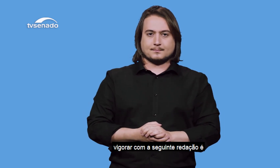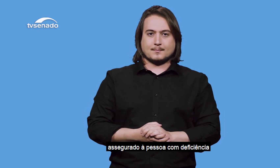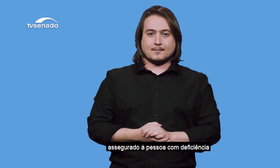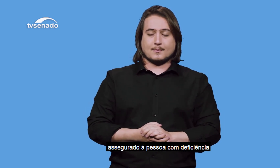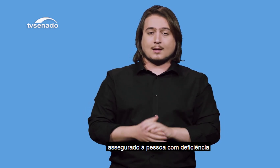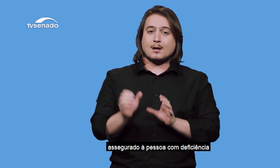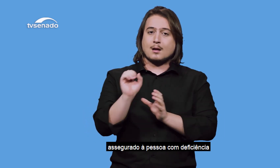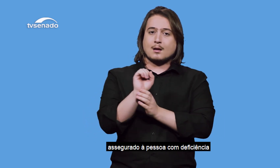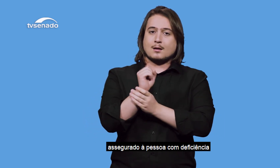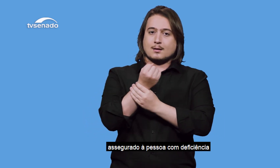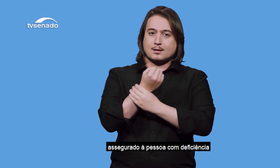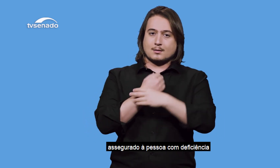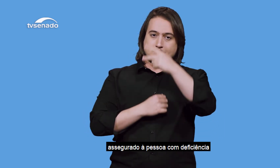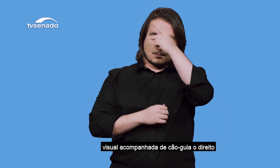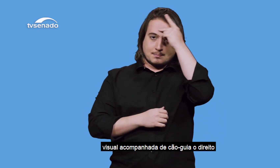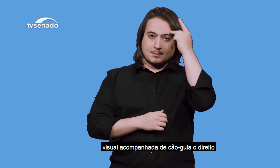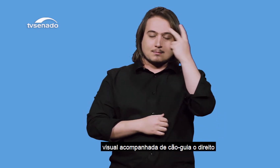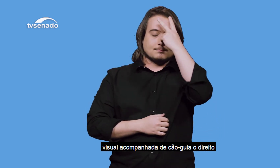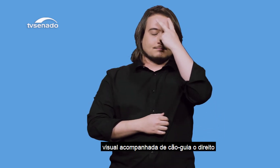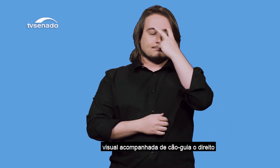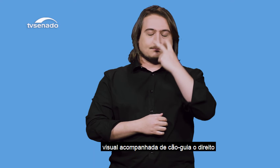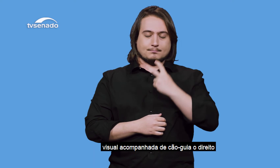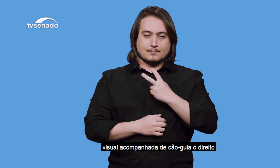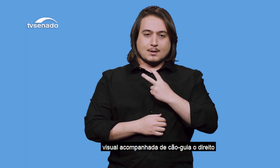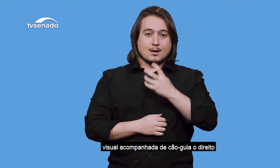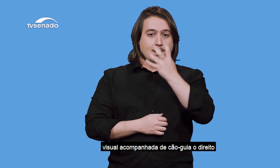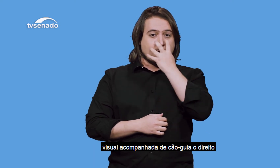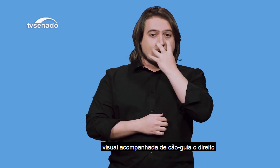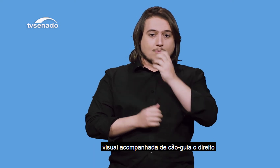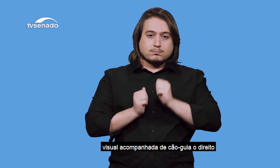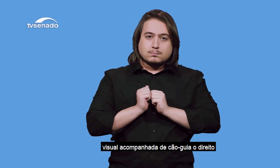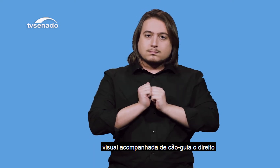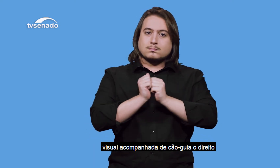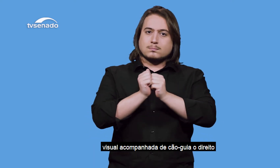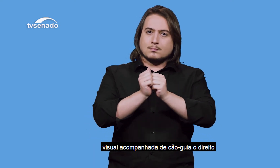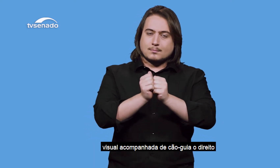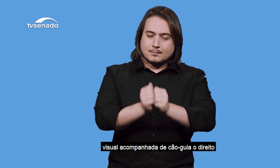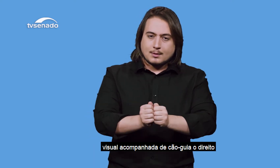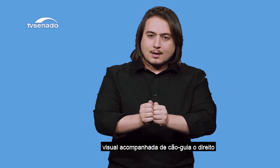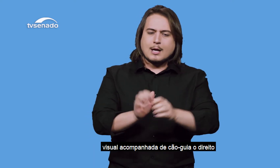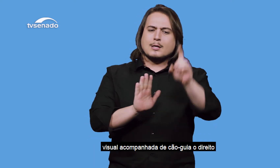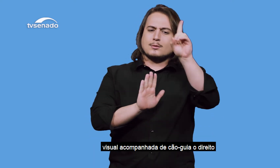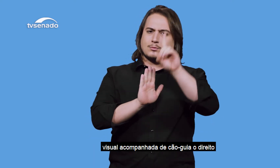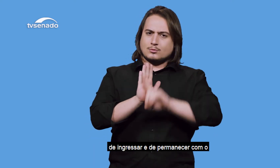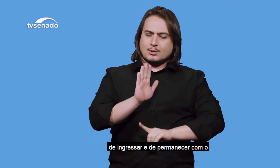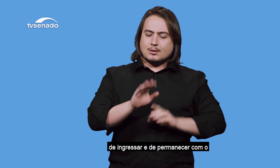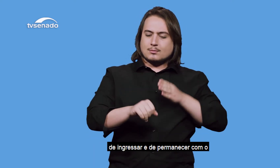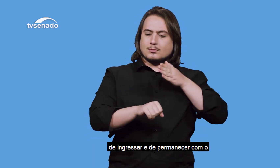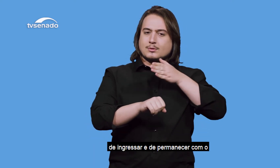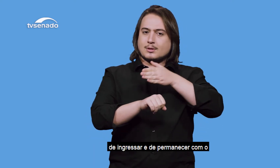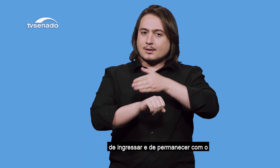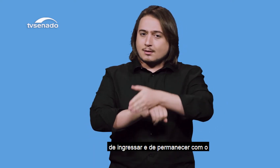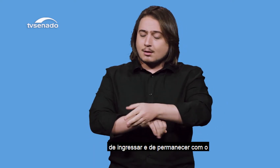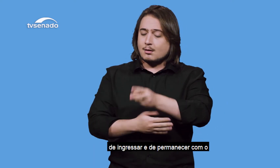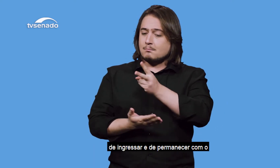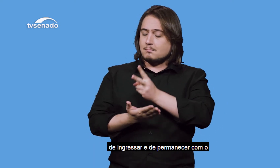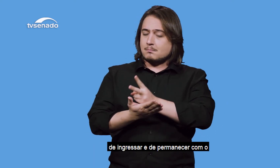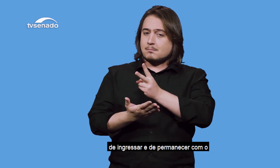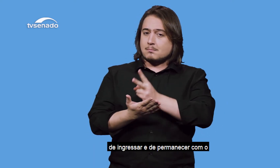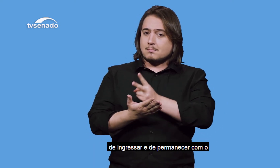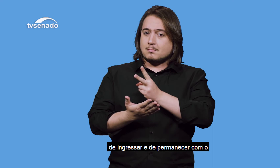assegurado à pessoa com deficiência visual acompanhada de cão-guia o direito de ingressar e de